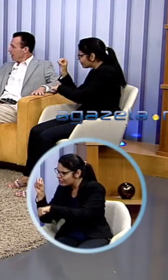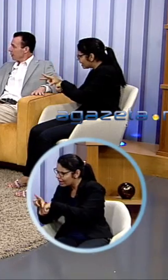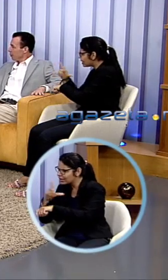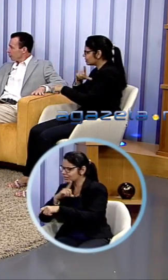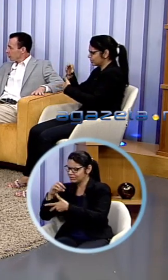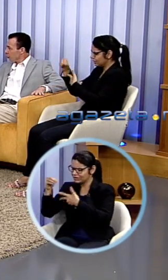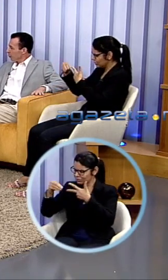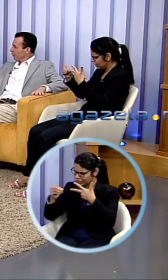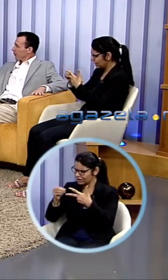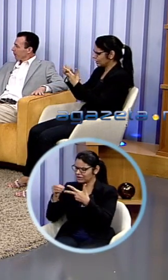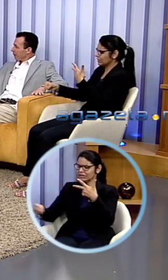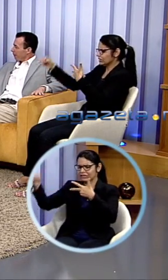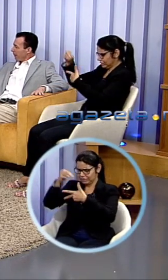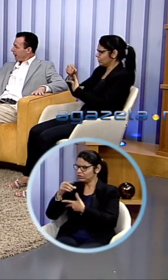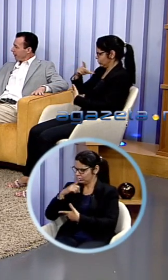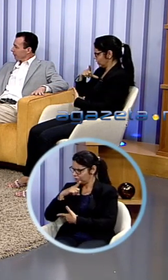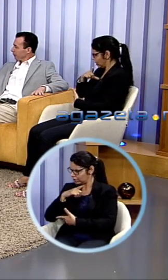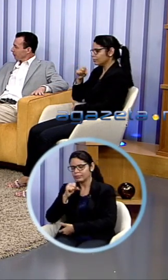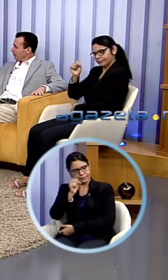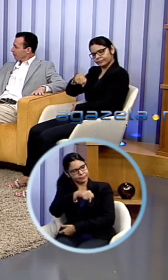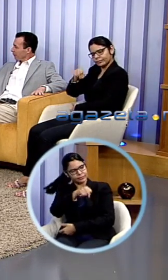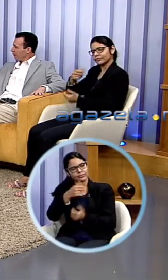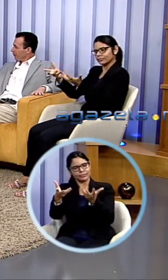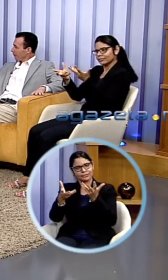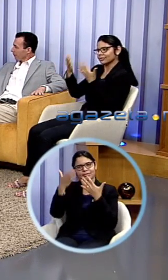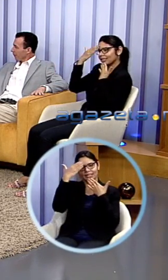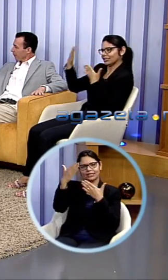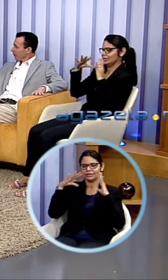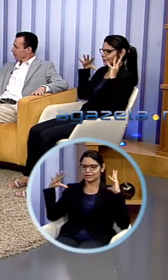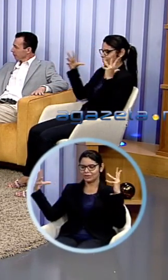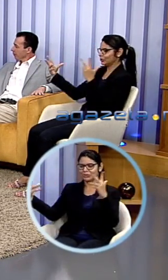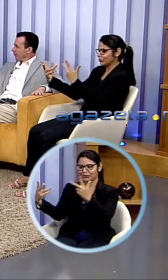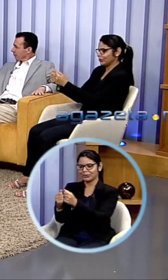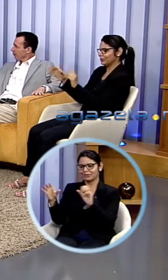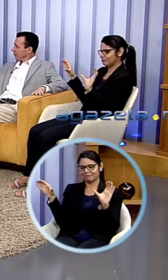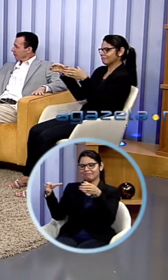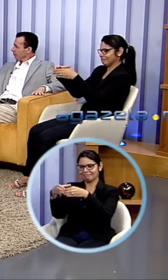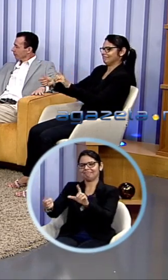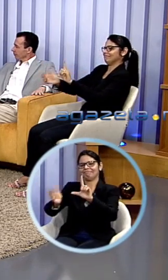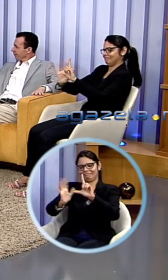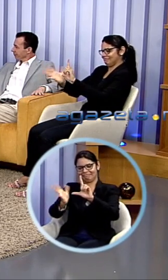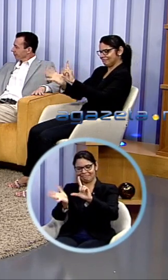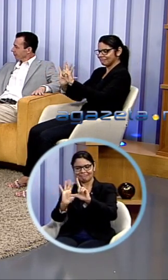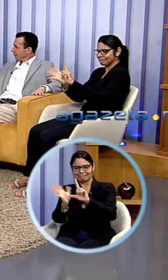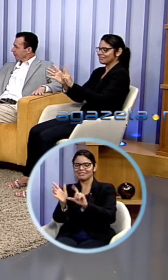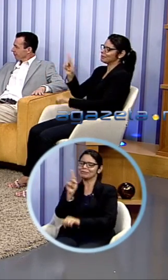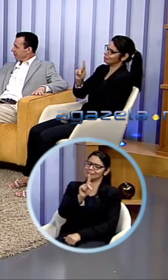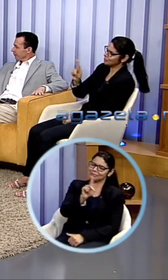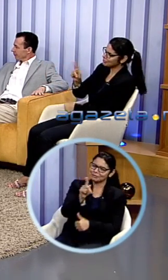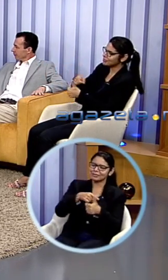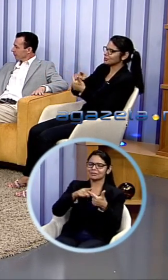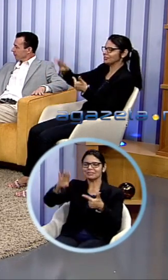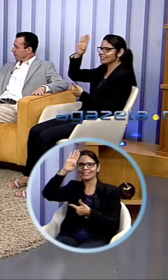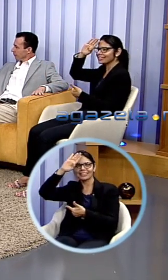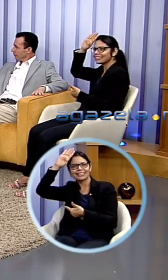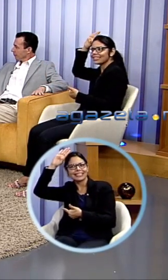Enem ciz vai sim eu quero agradecer em nome de toda a equipe que faz o curso de letras libras professores